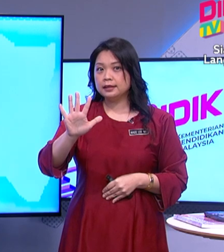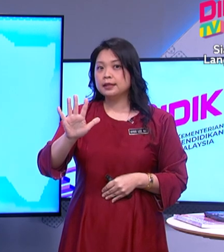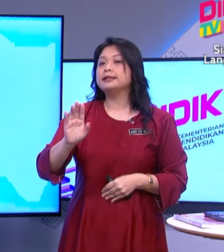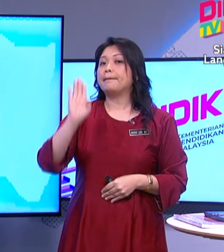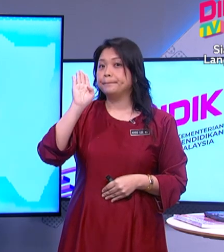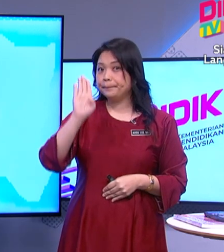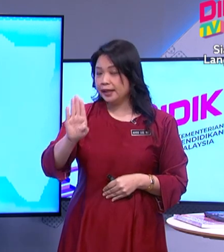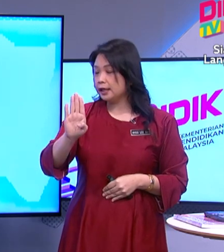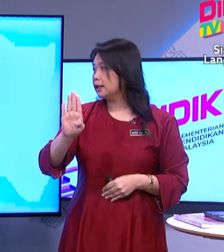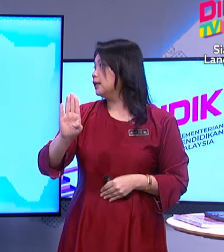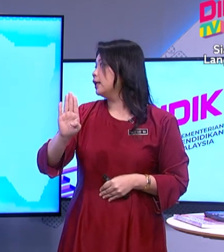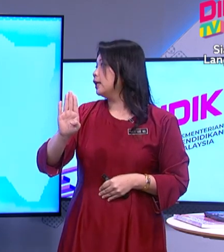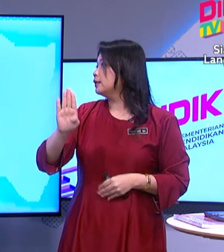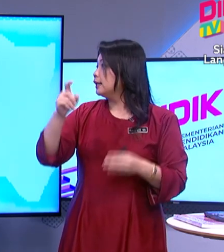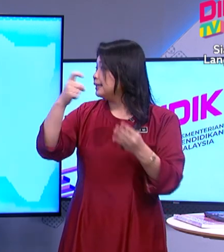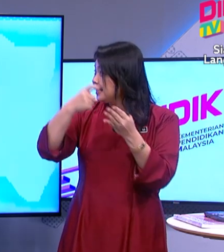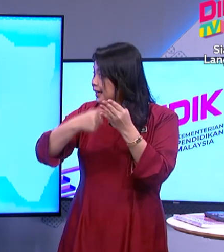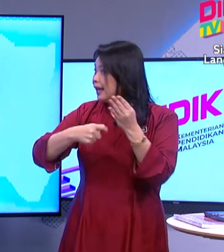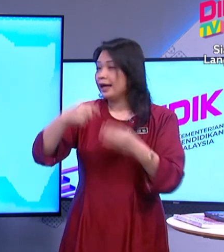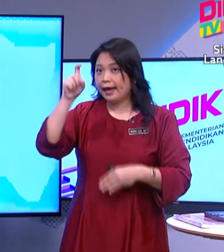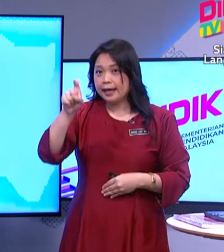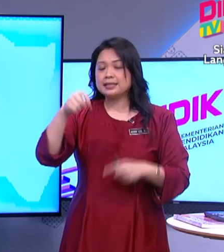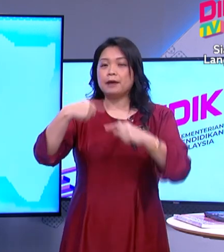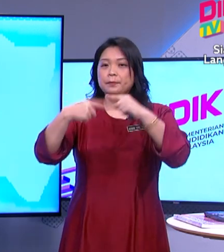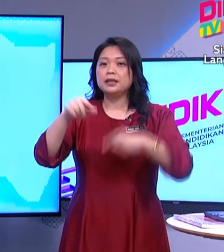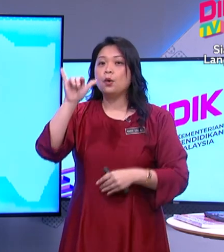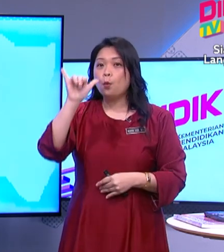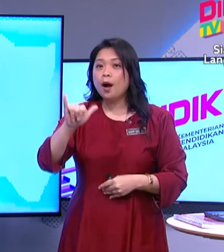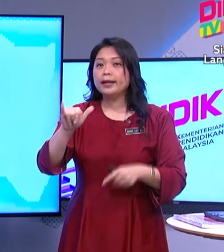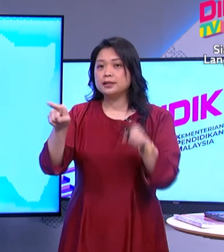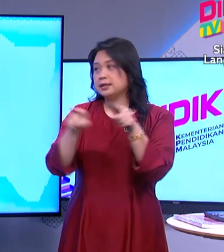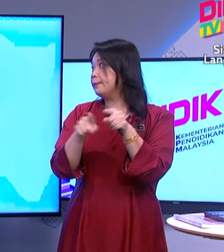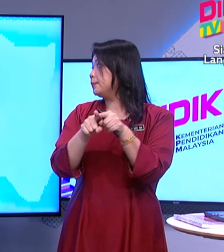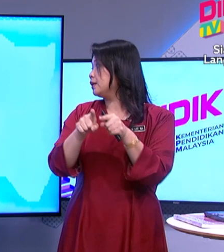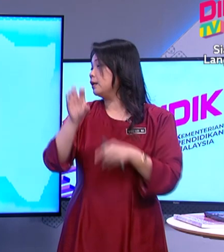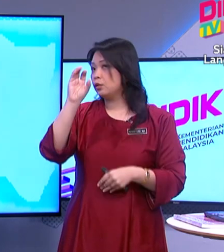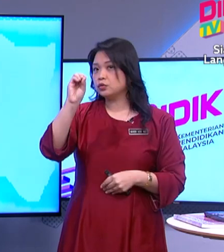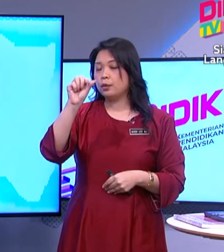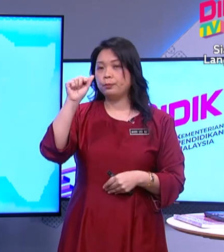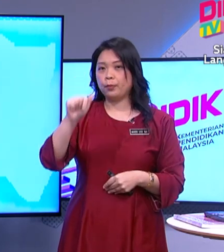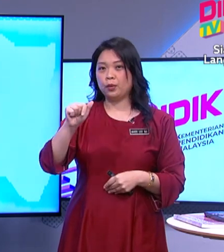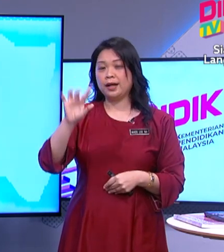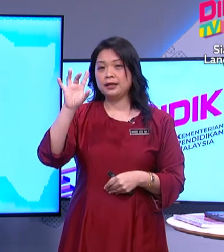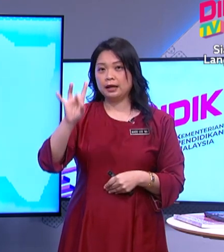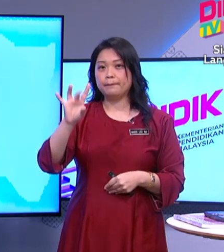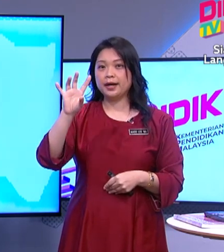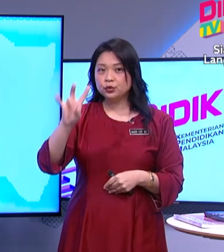dan phi nilai x apabila wis = cos 40 and